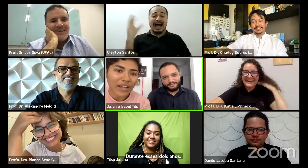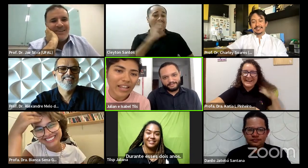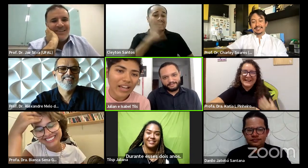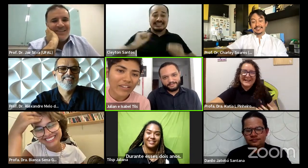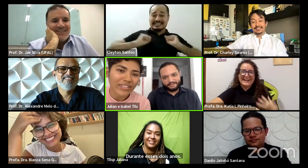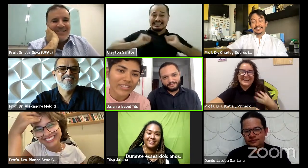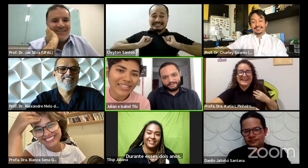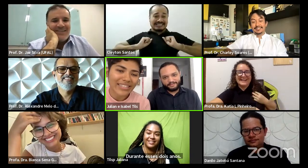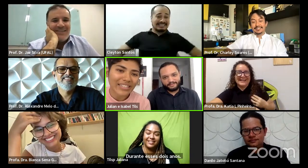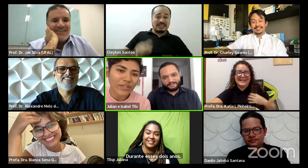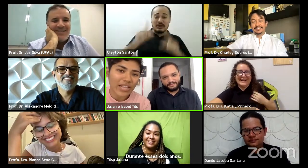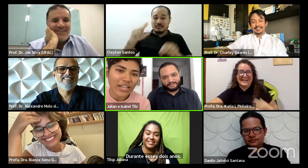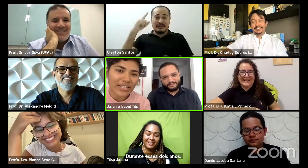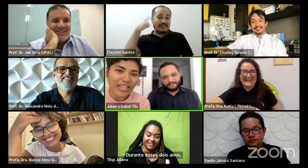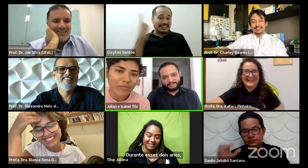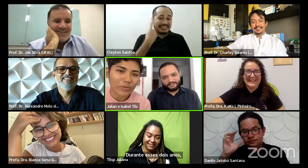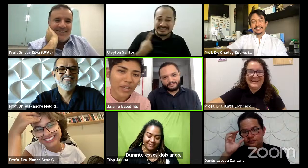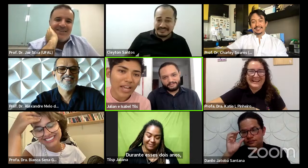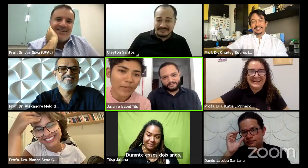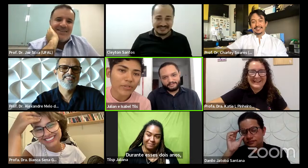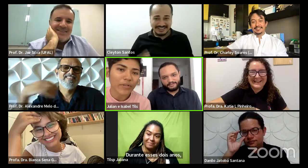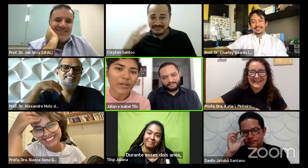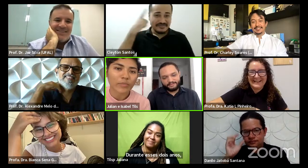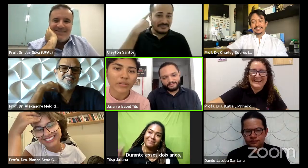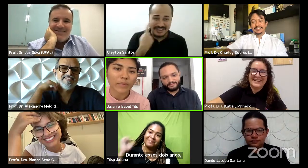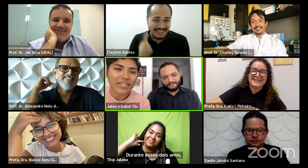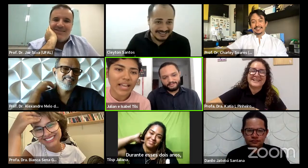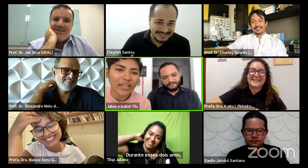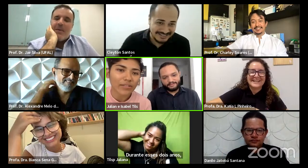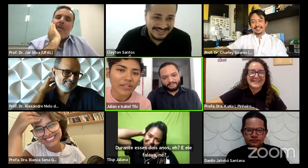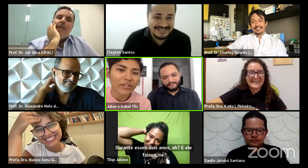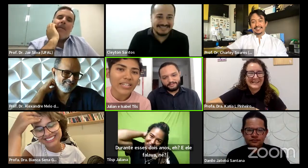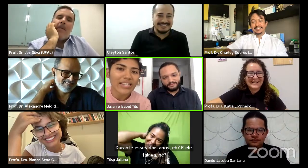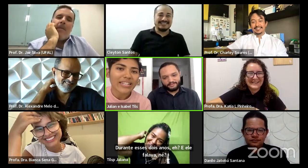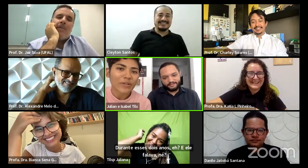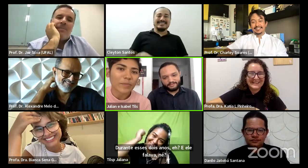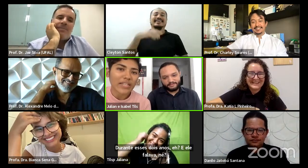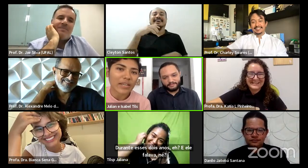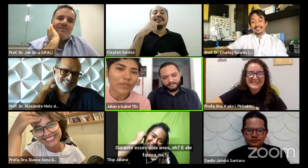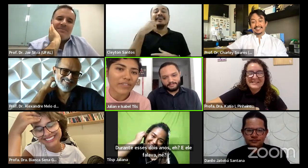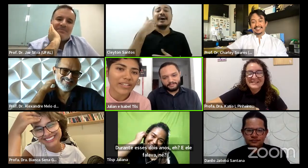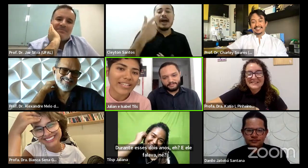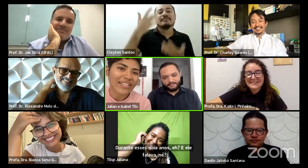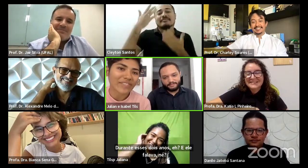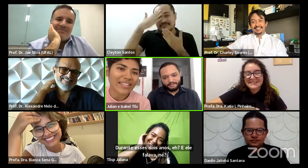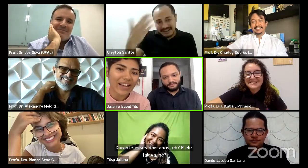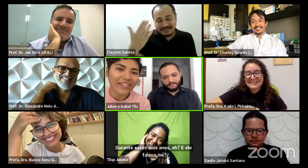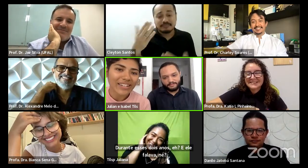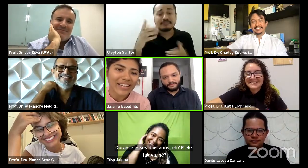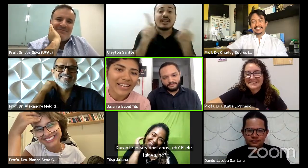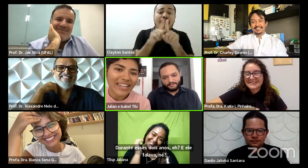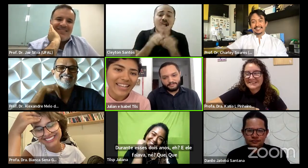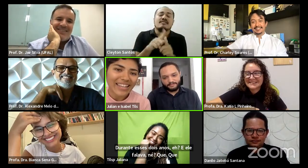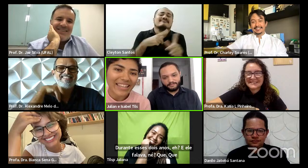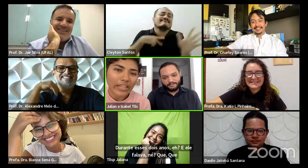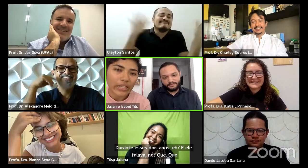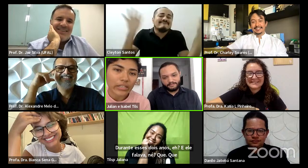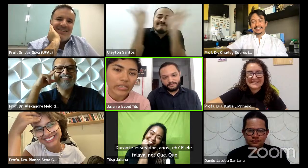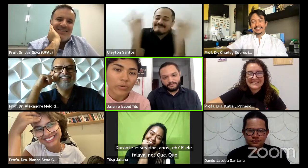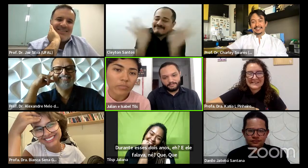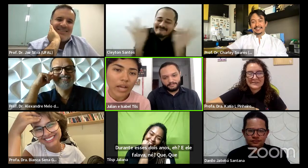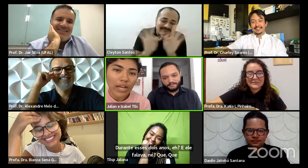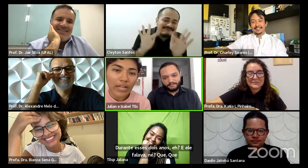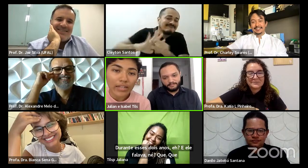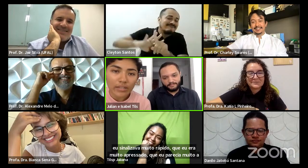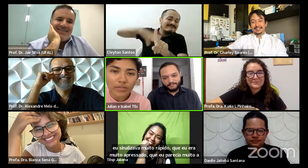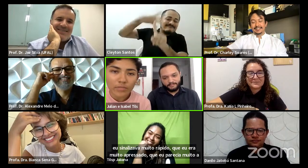E ele falava, né, que eu sinalizava muito rápido, que eu era muito apressado, que eu parecia muito a Vanessa Vidal.